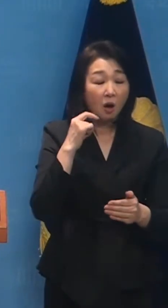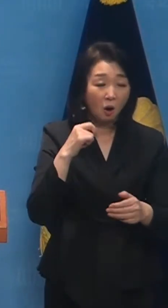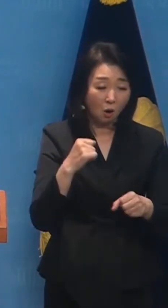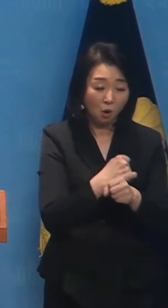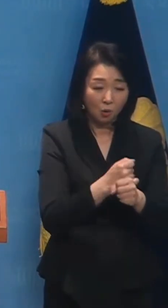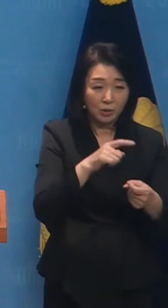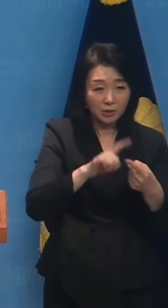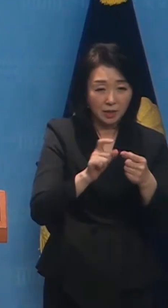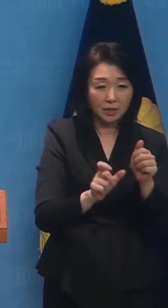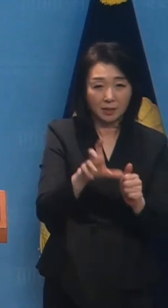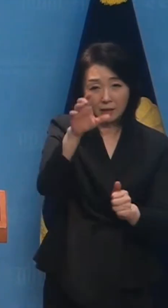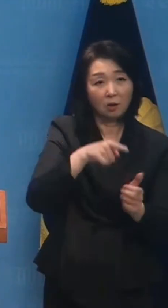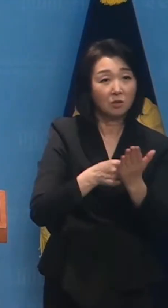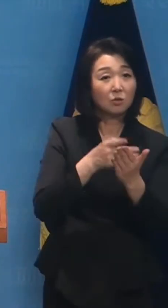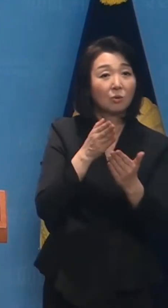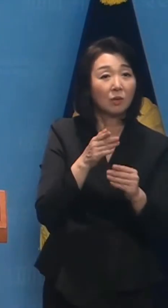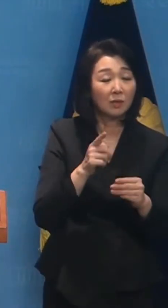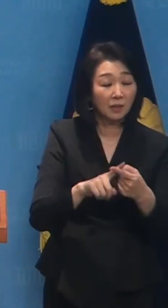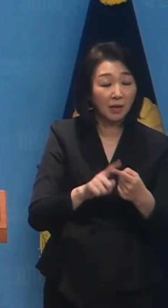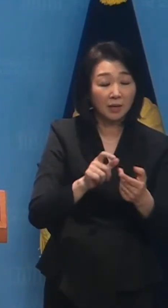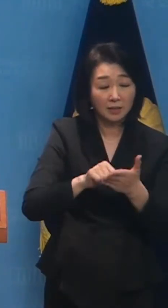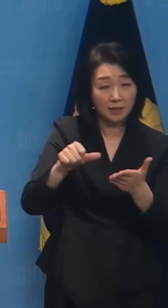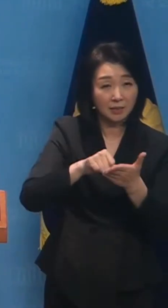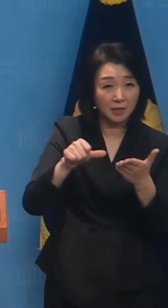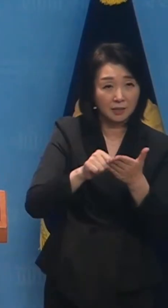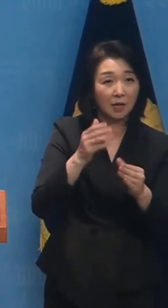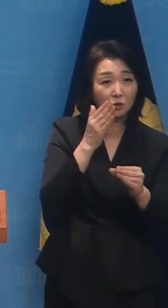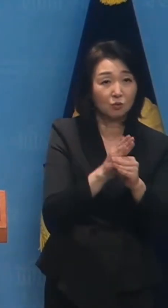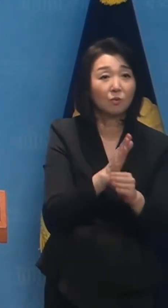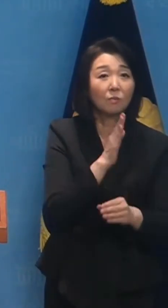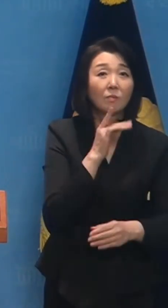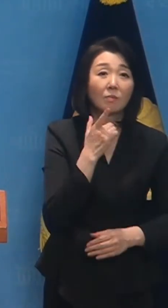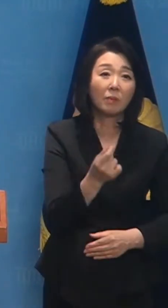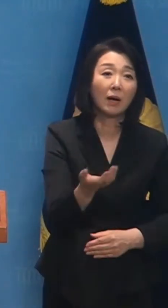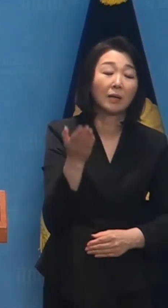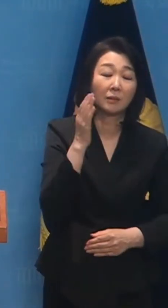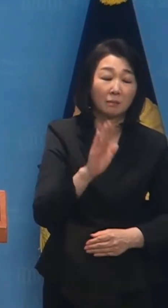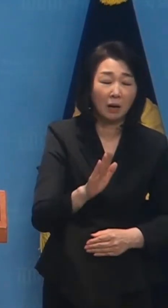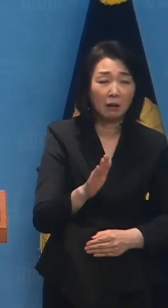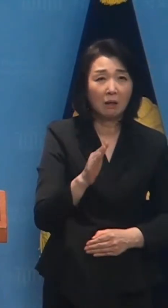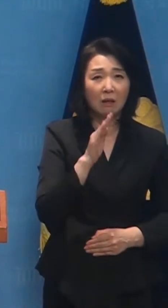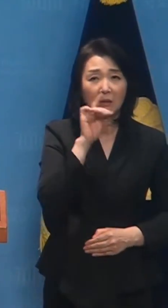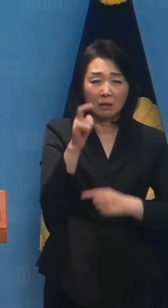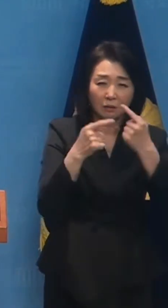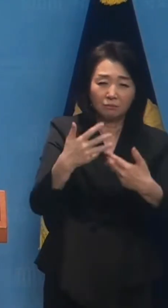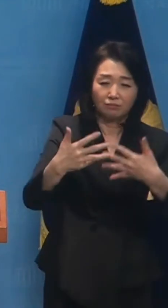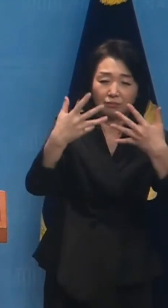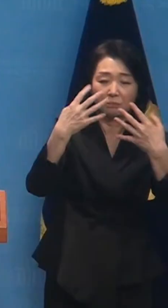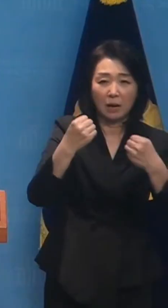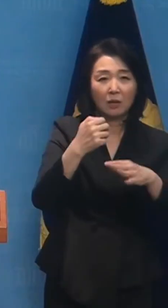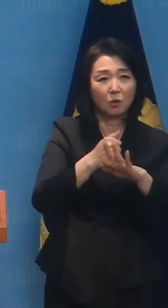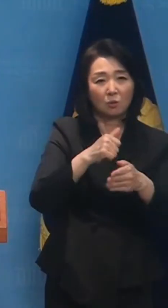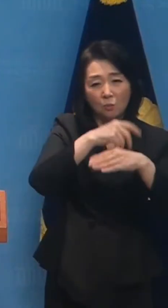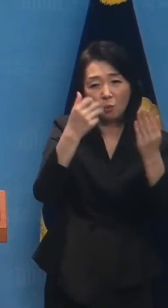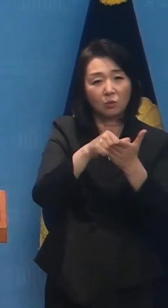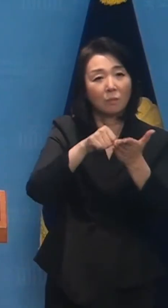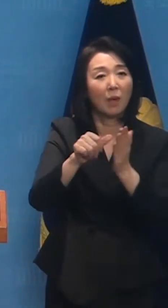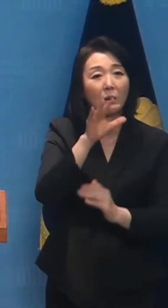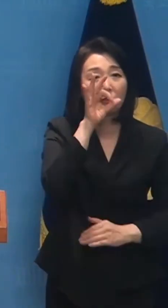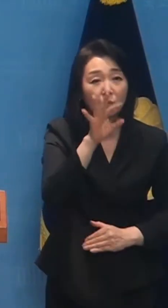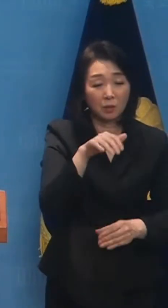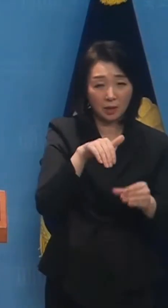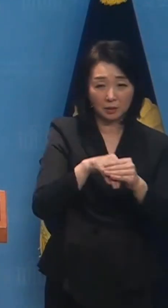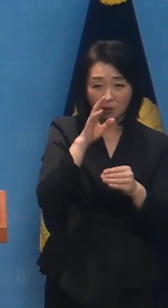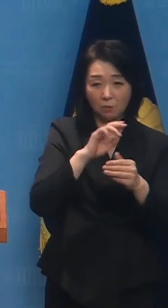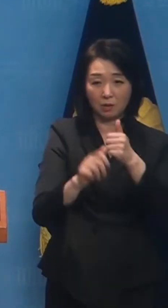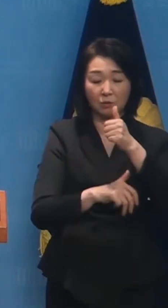해당하는 댓글을 지속 신고에 대해 삭제 조치를 취하고는 있으나 복종하는 댓글에는 역부족인 상황입니다. 이에